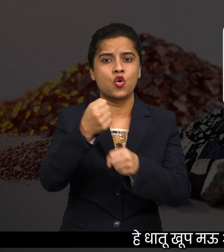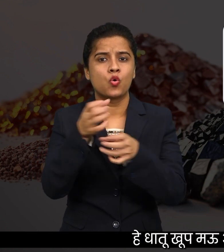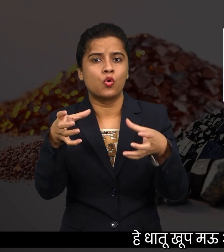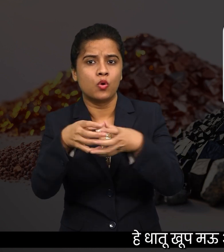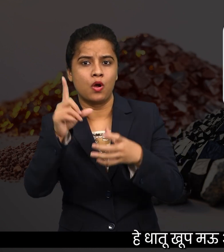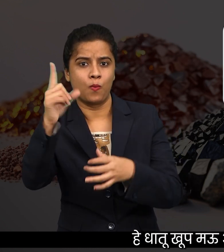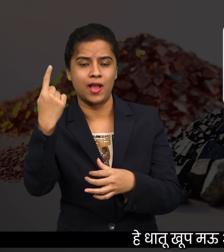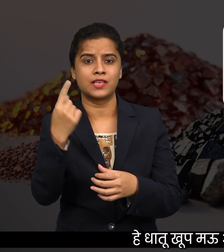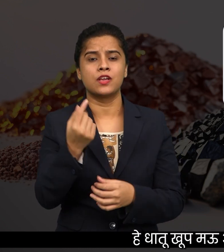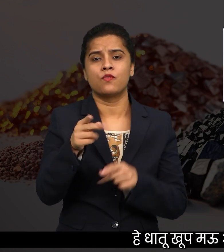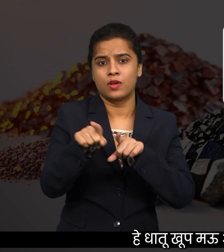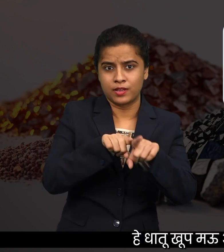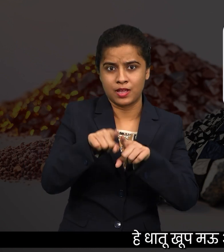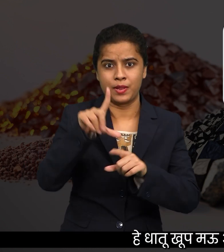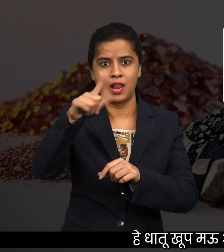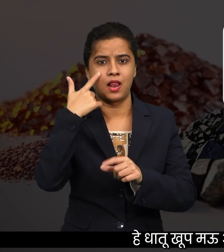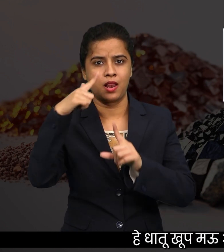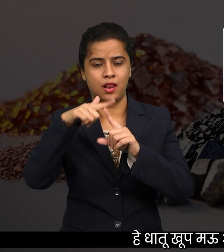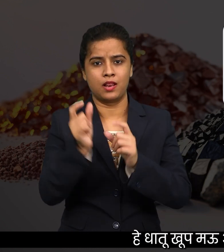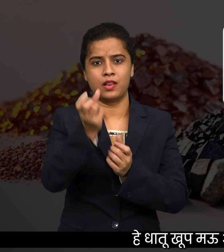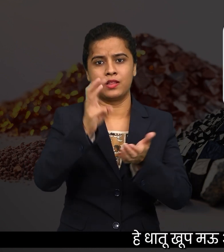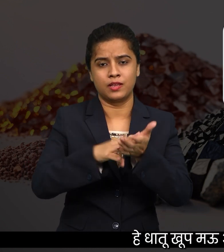हे धातू खूप मऊ असल्यामुळे चाकूने कापता येतात.